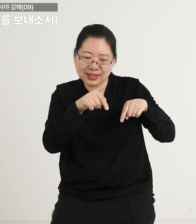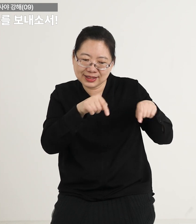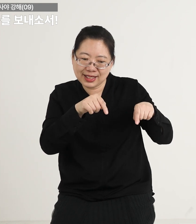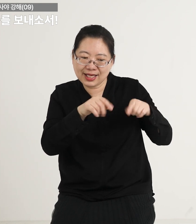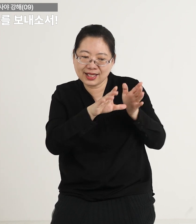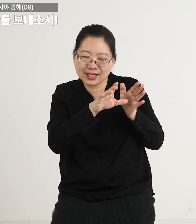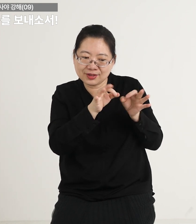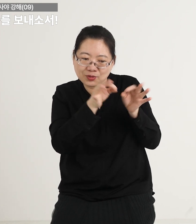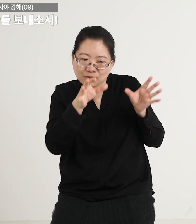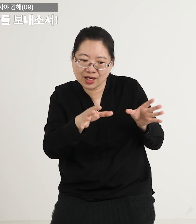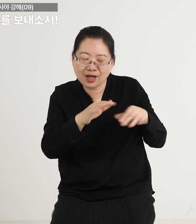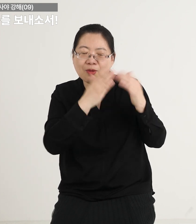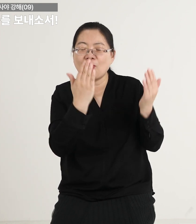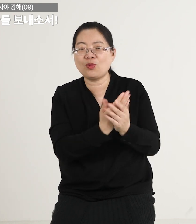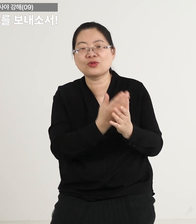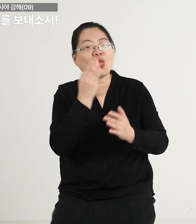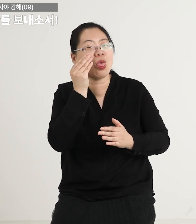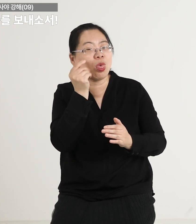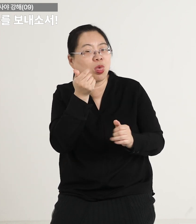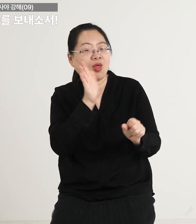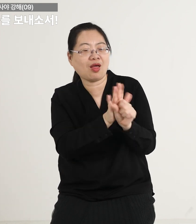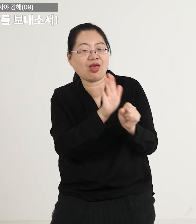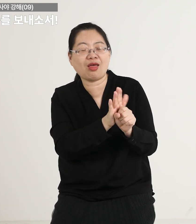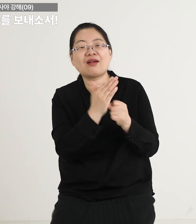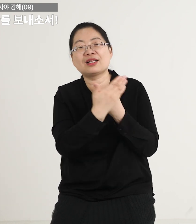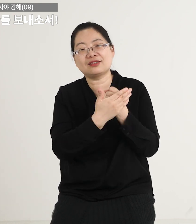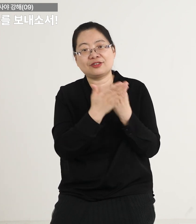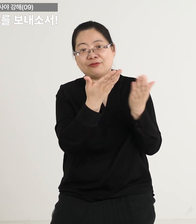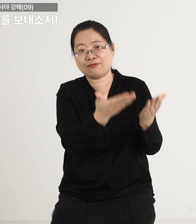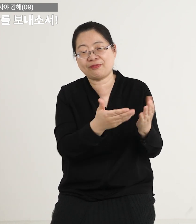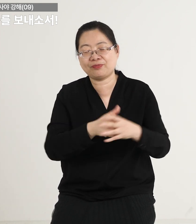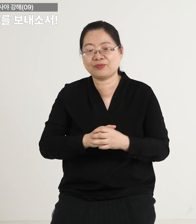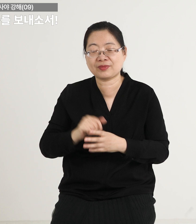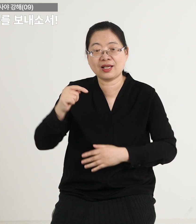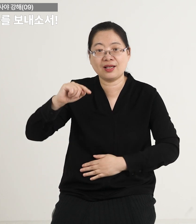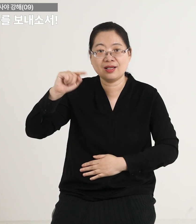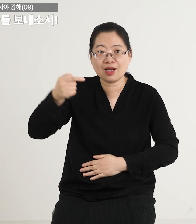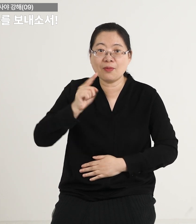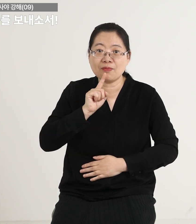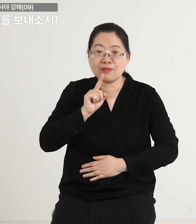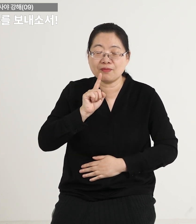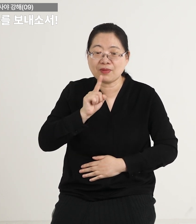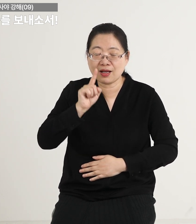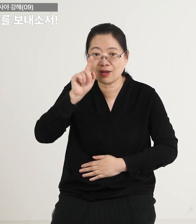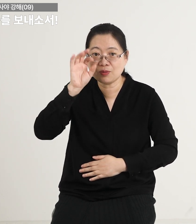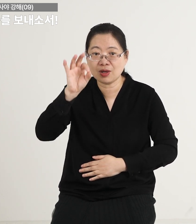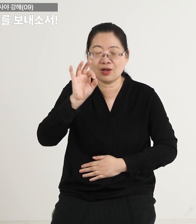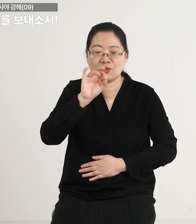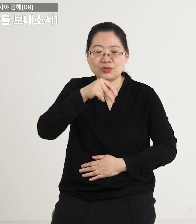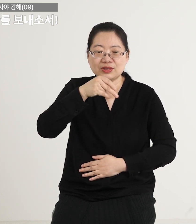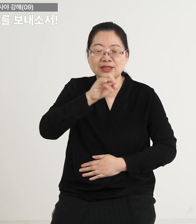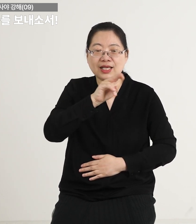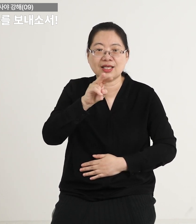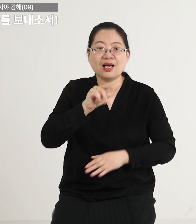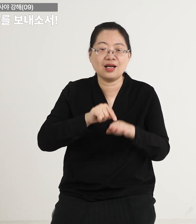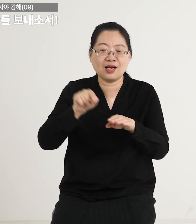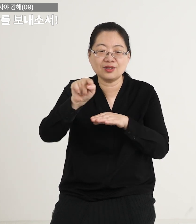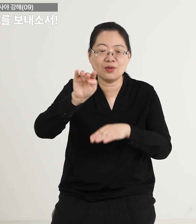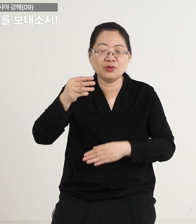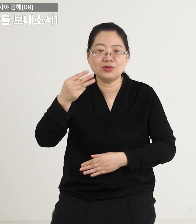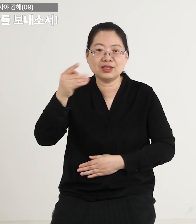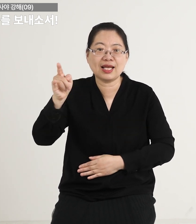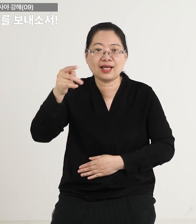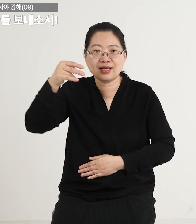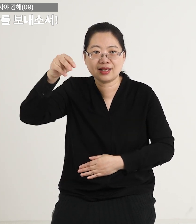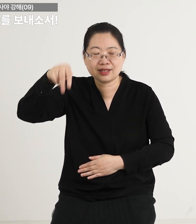건건마다 형통하게 하셨습니다. 다음 절 볼까요? 우시야가 나가서 블레셋 사람들과 싸우고